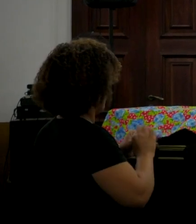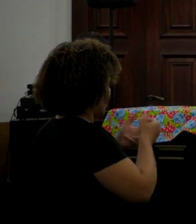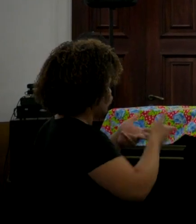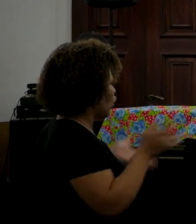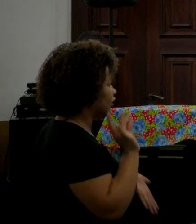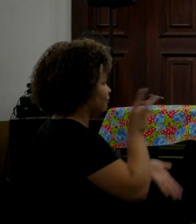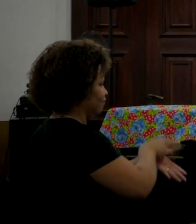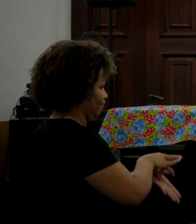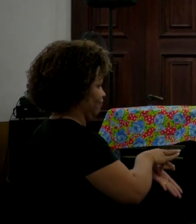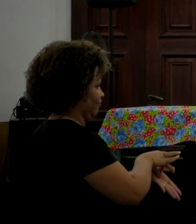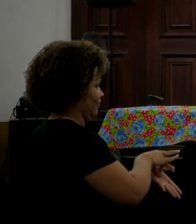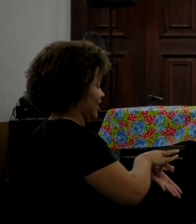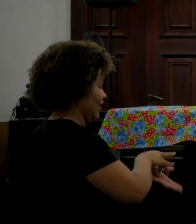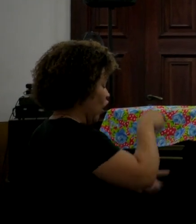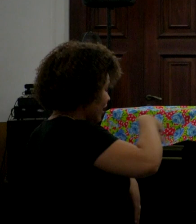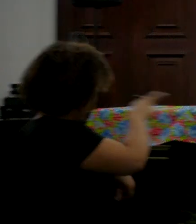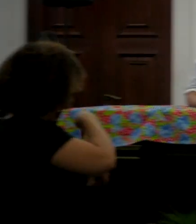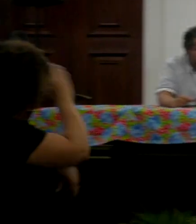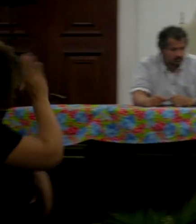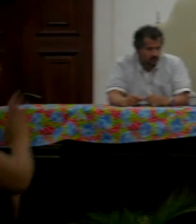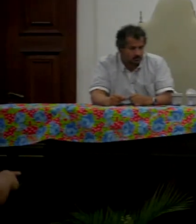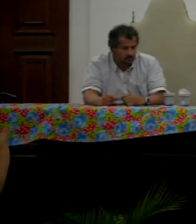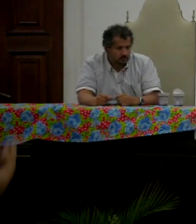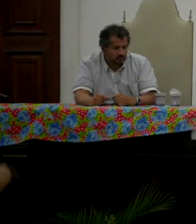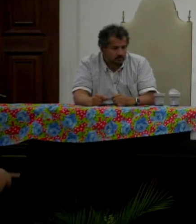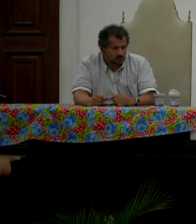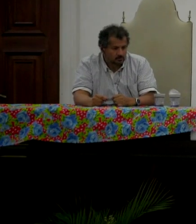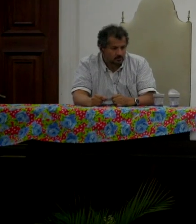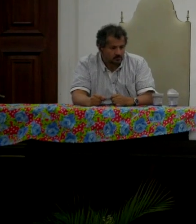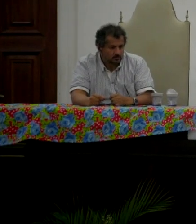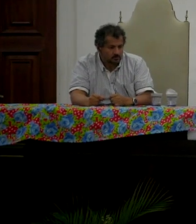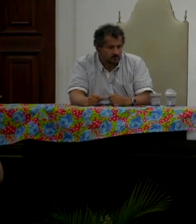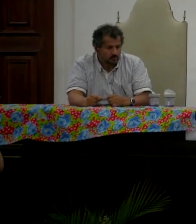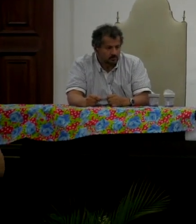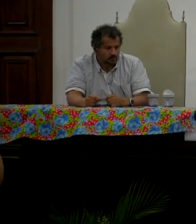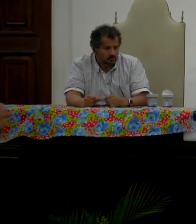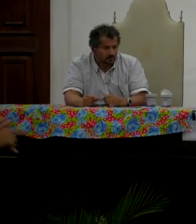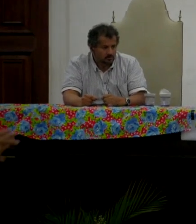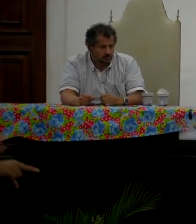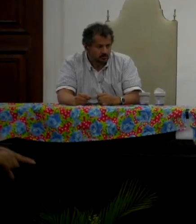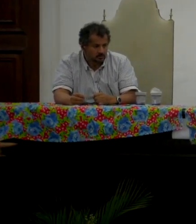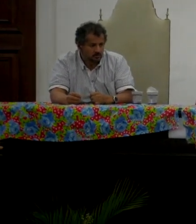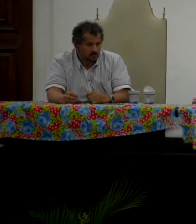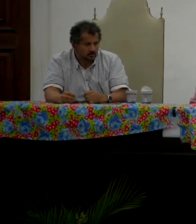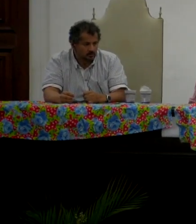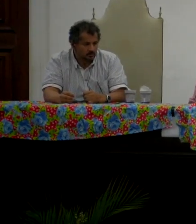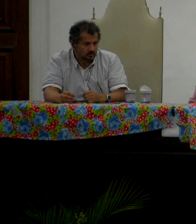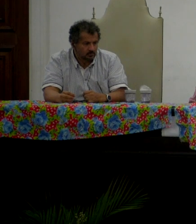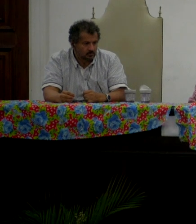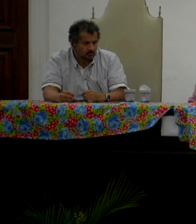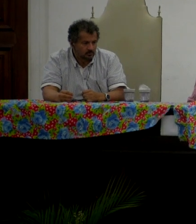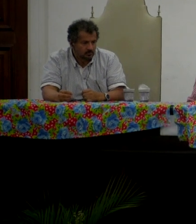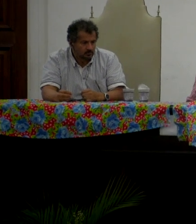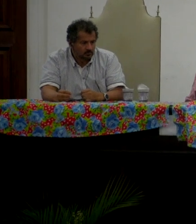E em um país como o Brasil, a gente precisa entrar em contato, ainda também pensando na questão da branquitude, que este país, ele se